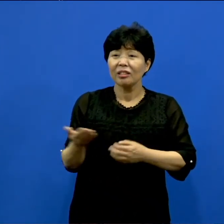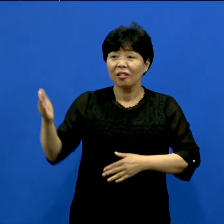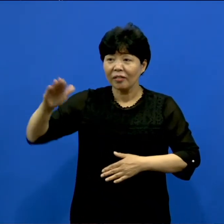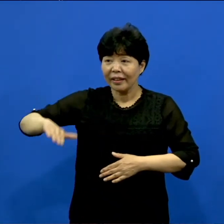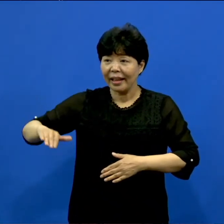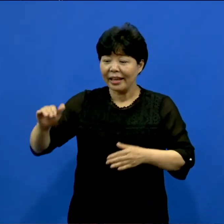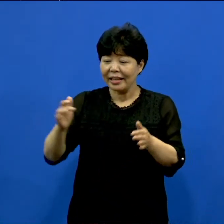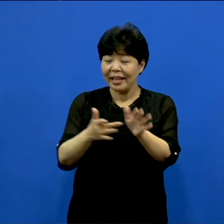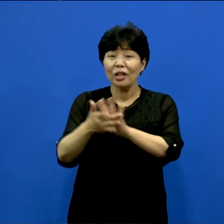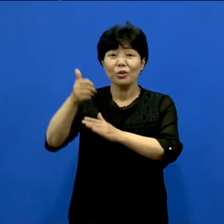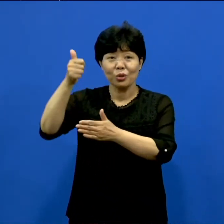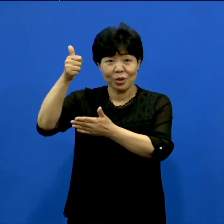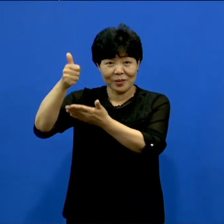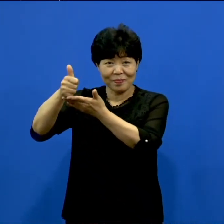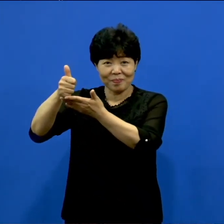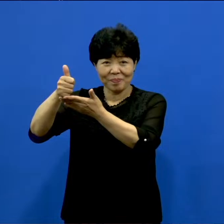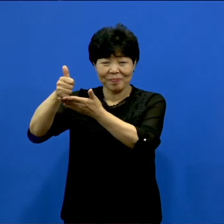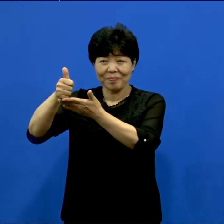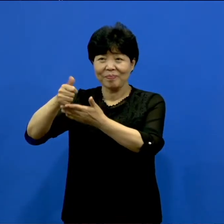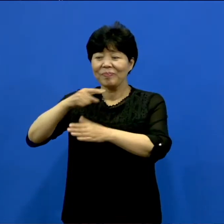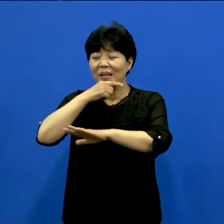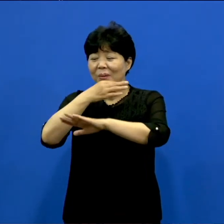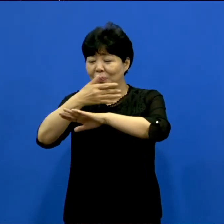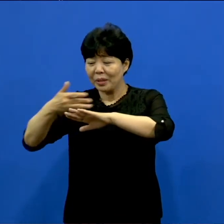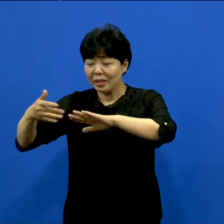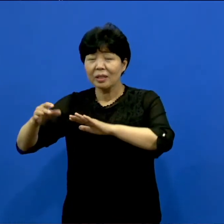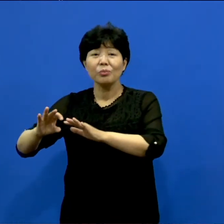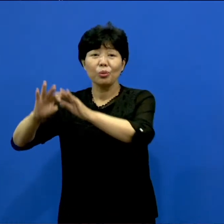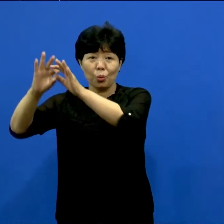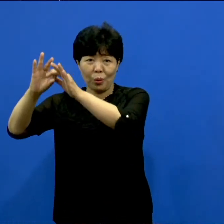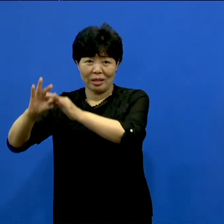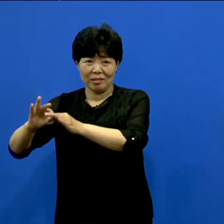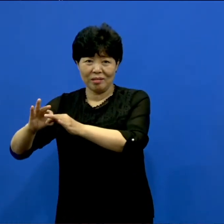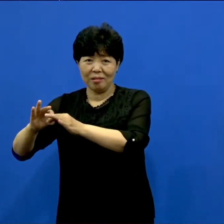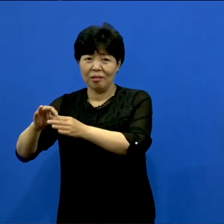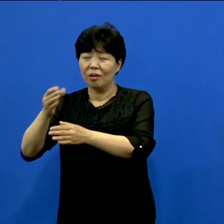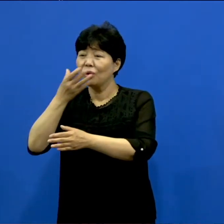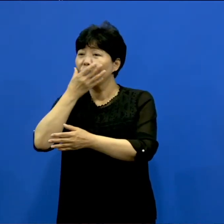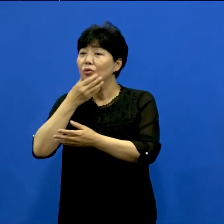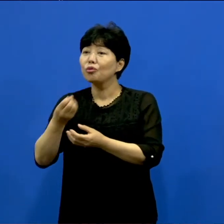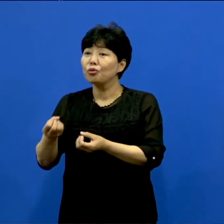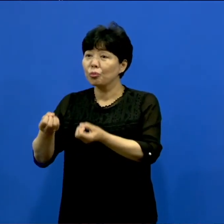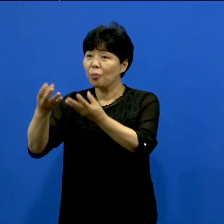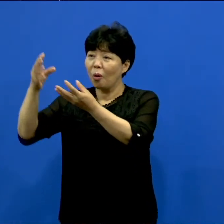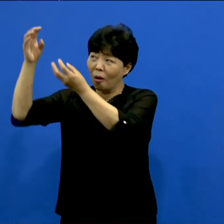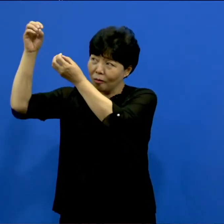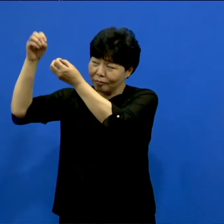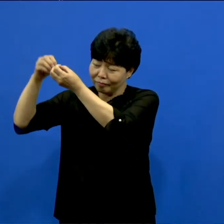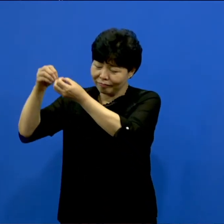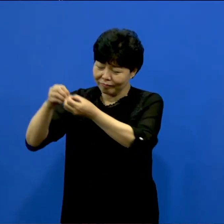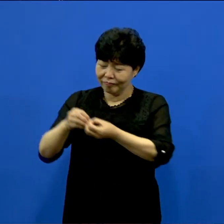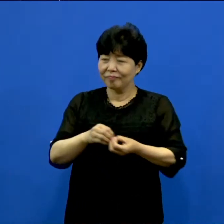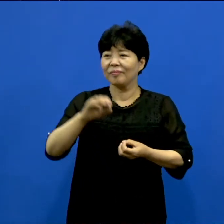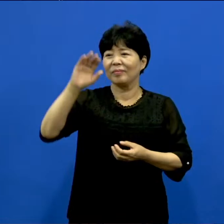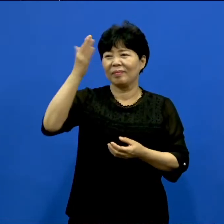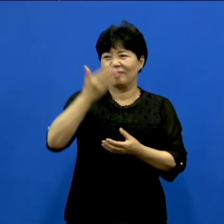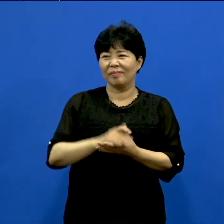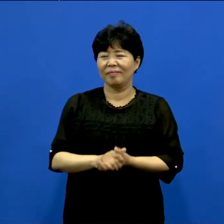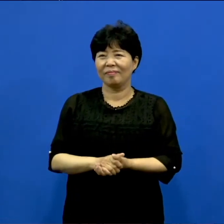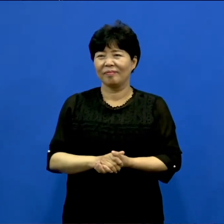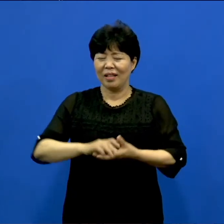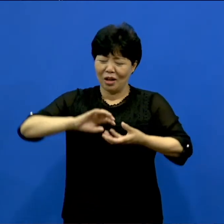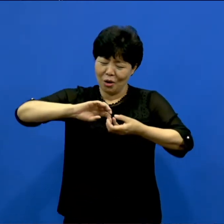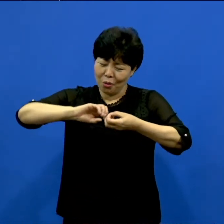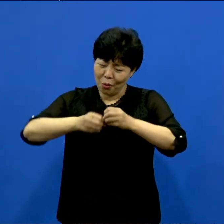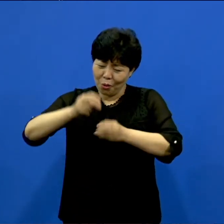우리의 개인의 삶에도 순종이 모든 축복의 문을 열고 닫힌 문을 여는 역사가 일어나는 거예요. 꼬인 것을 푸는